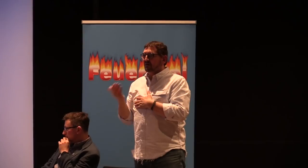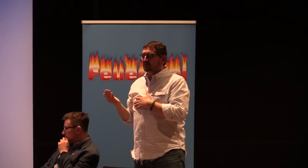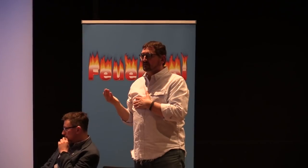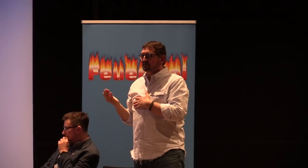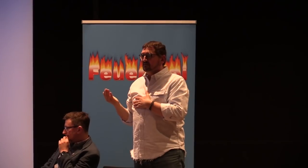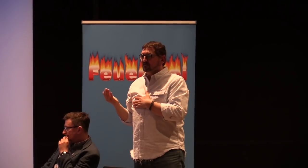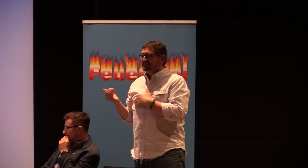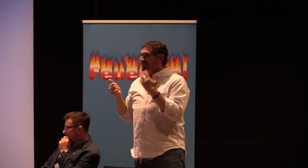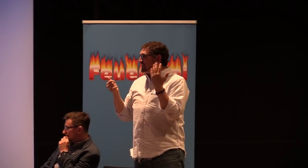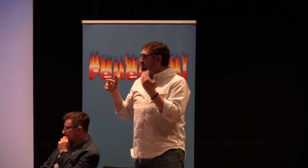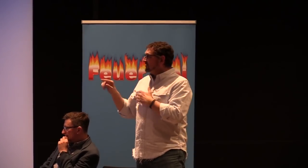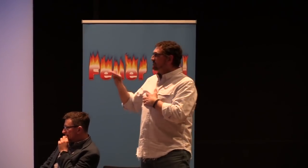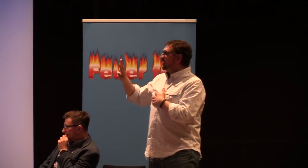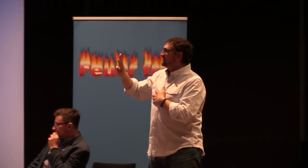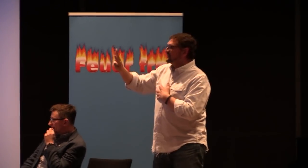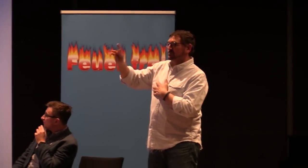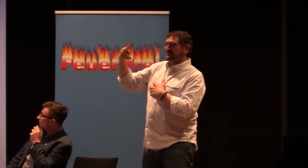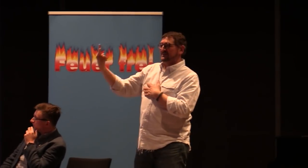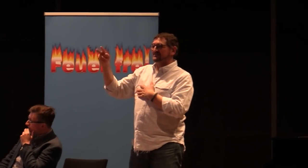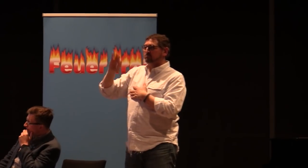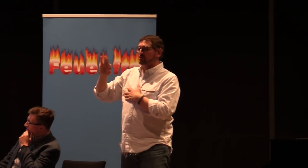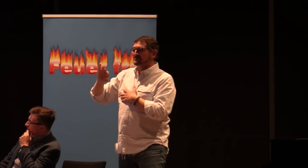Sind über 50 Jahre alt.